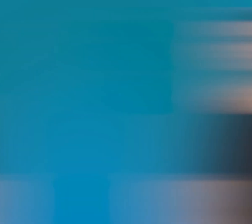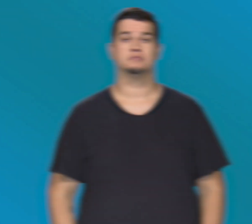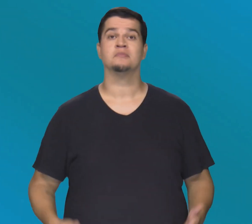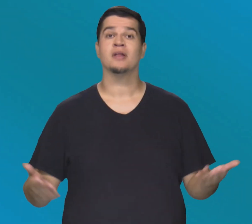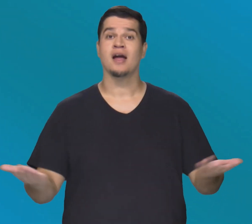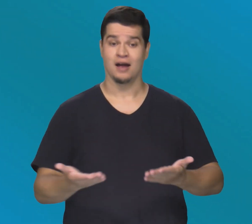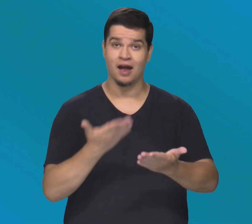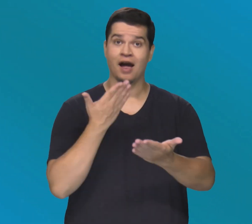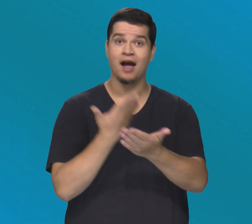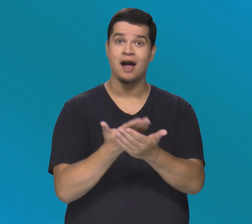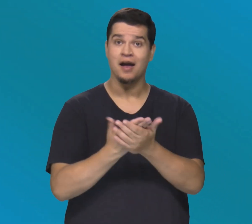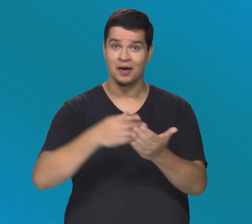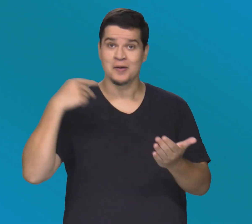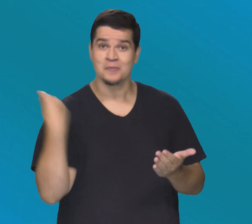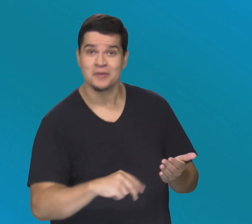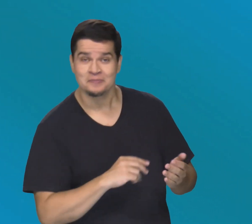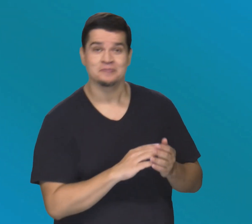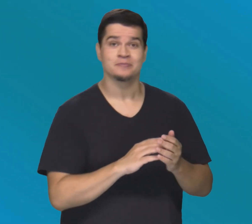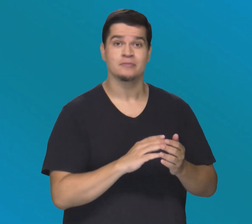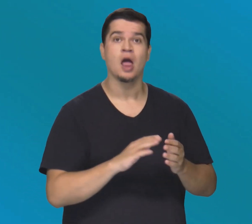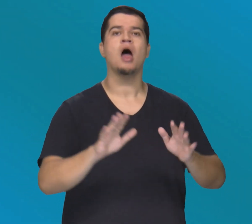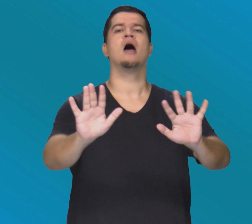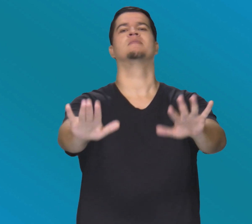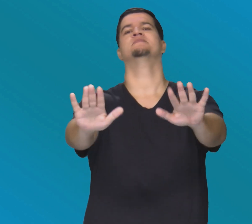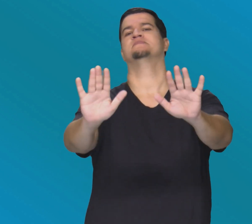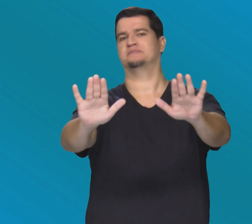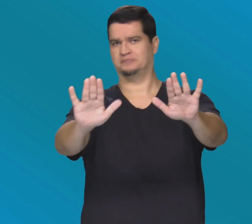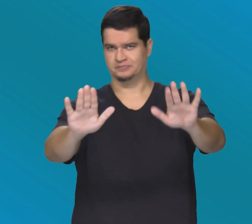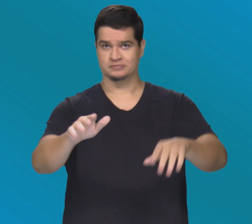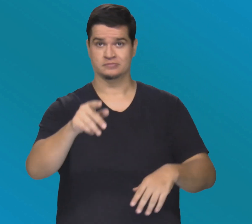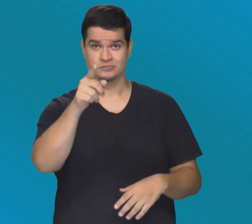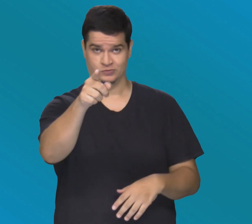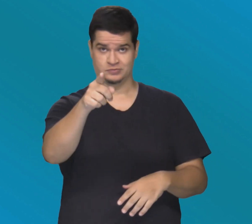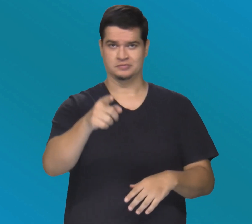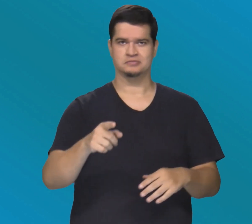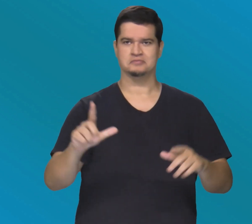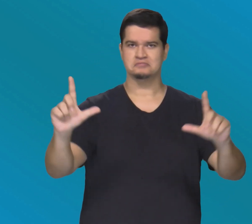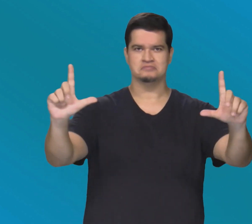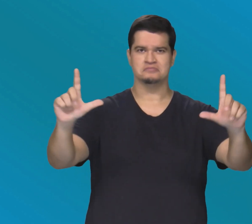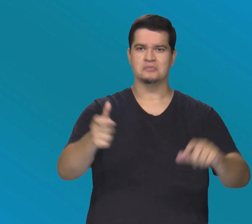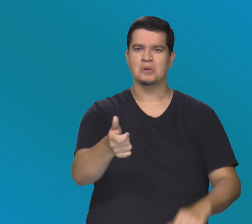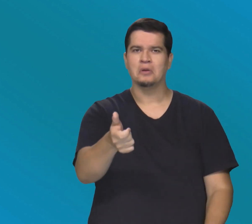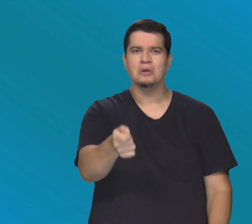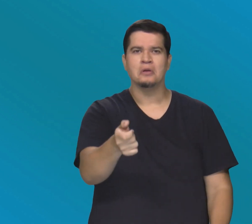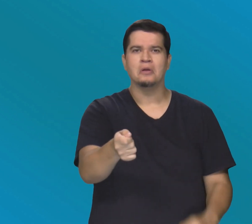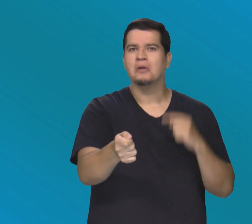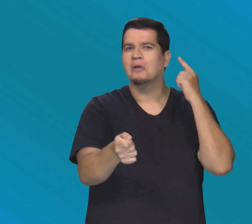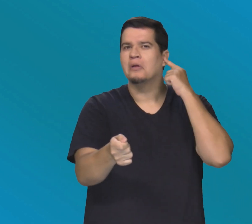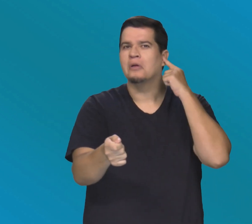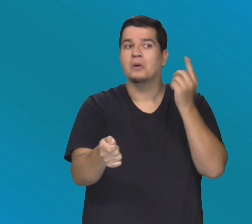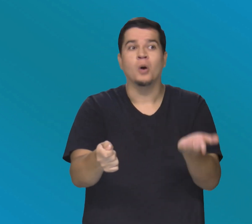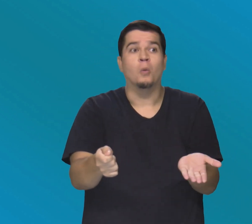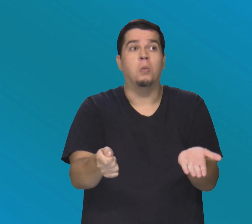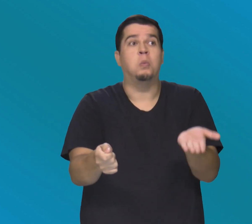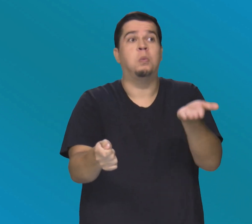bem E vamos pra aula de hoje mas antes não se esqueça não adianta você aumentar o som do seu